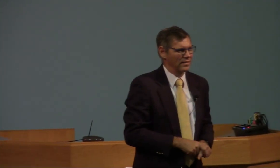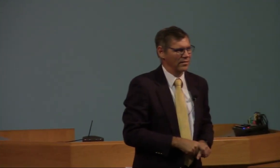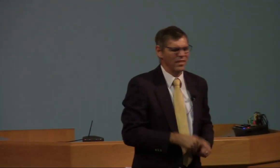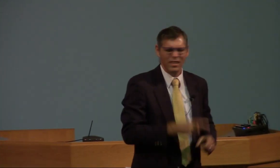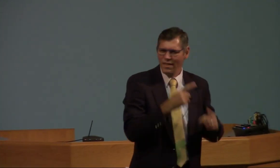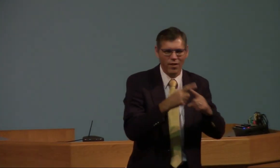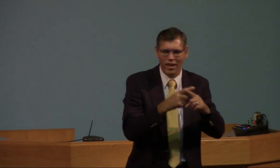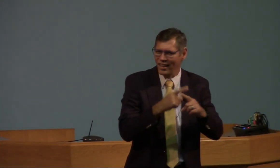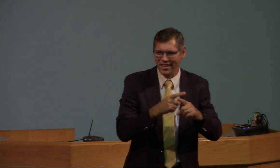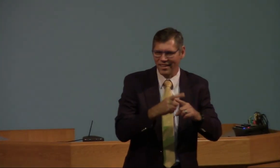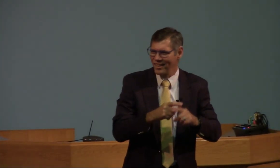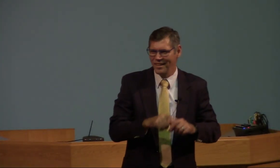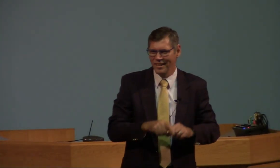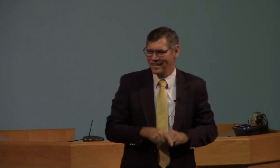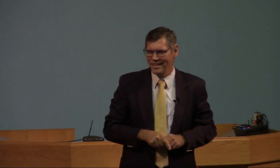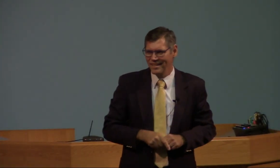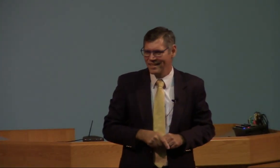Dis nie verkeerd.